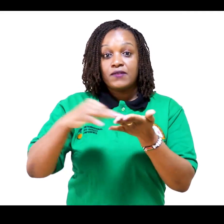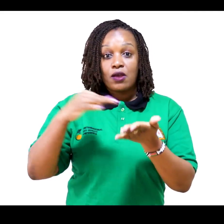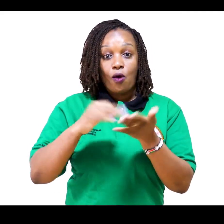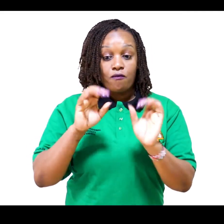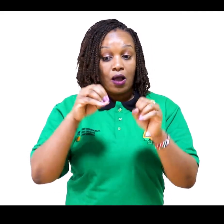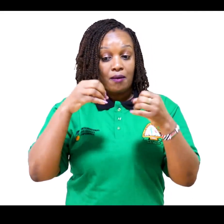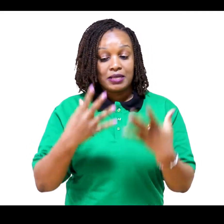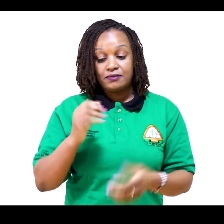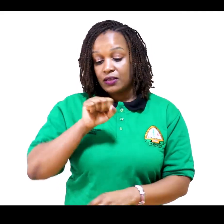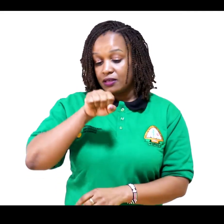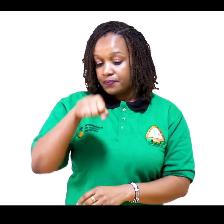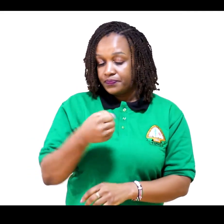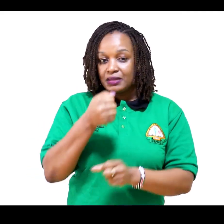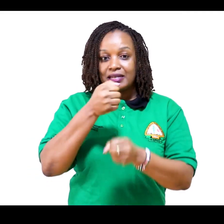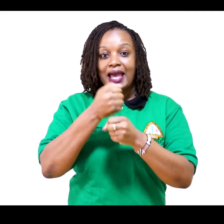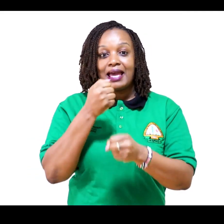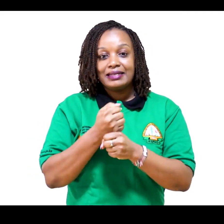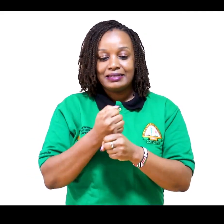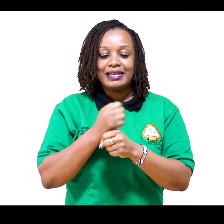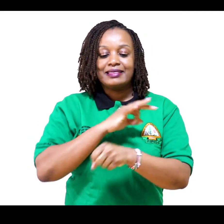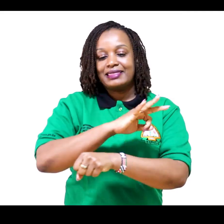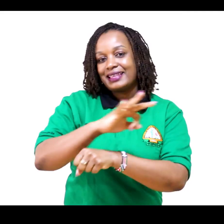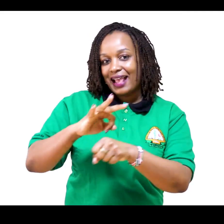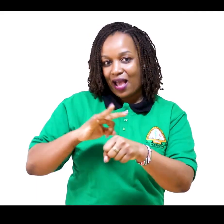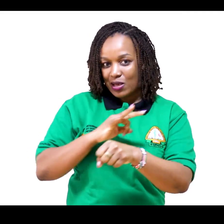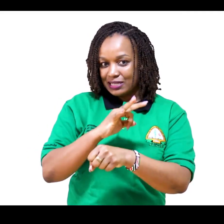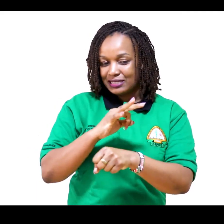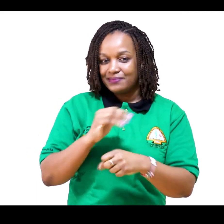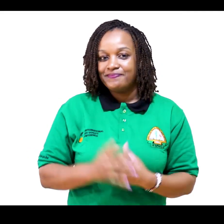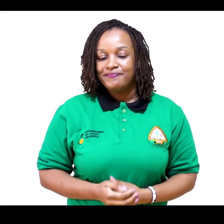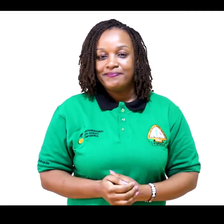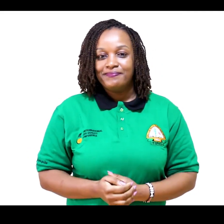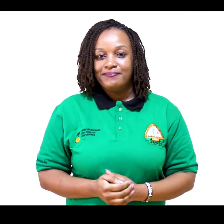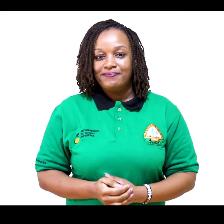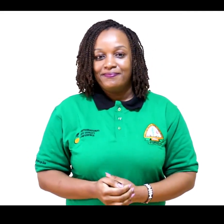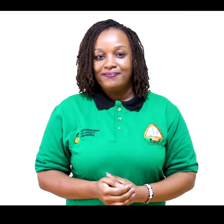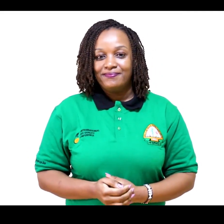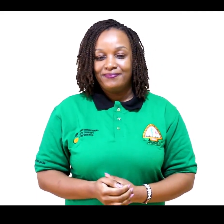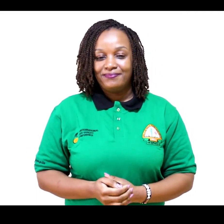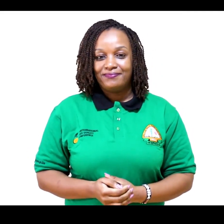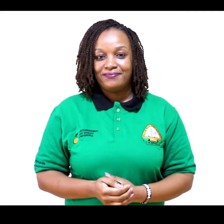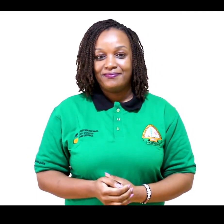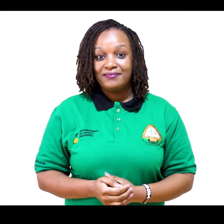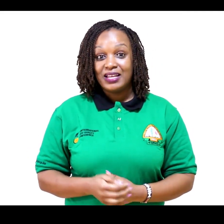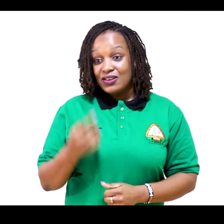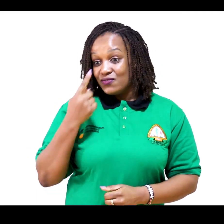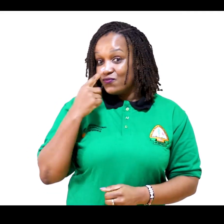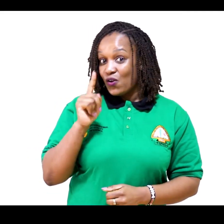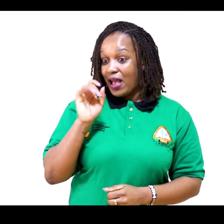hii ni ada ya ukaguzi ya shilingi 5,000 na inafanywa kwa masaa 3. Kwa ukaguzi wa